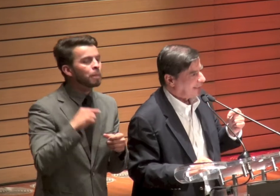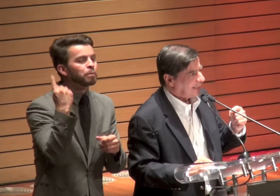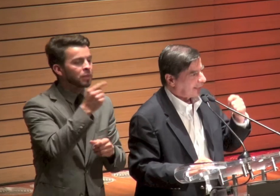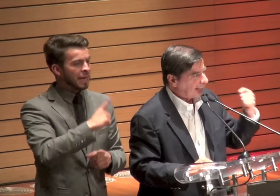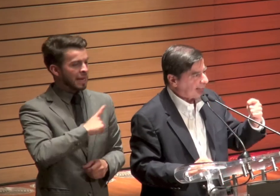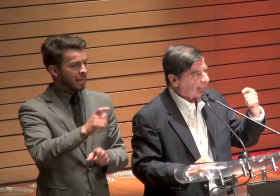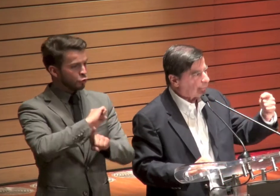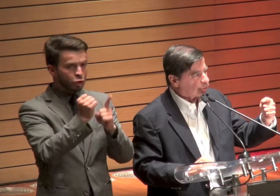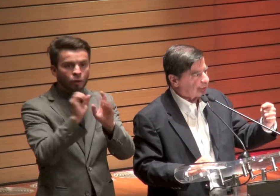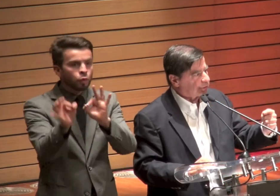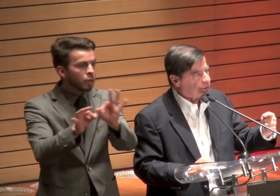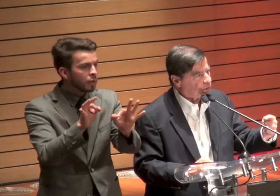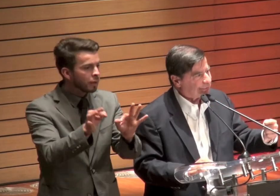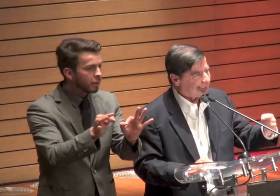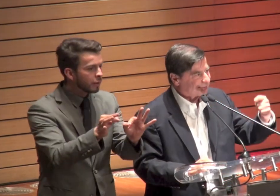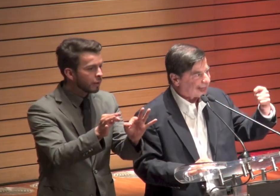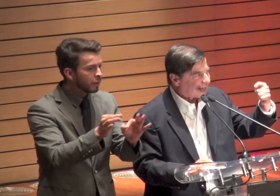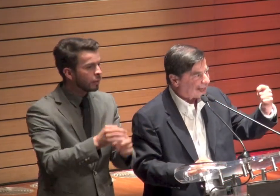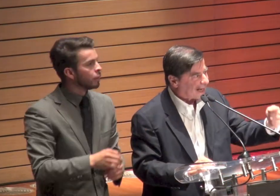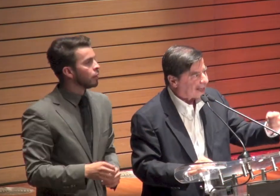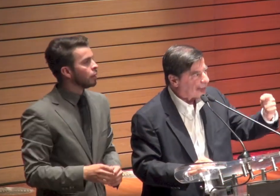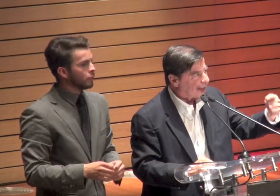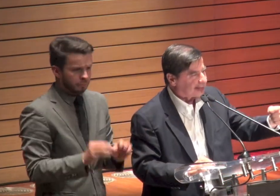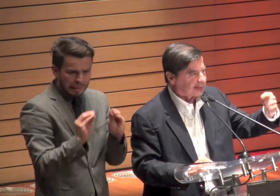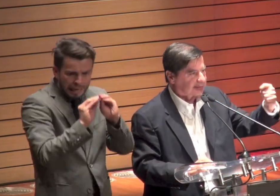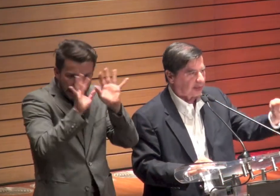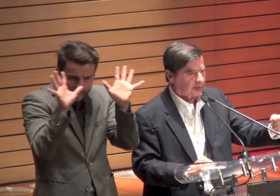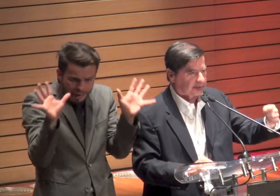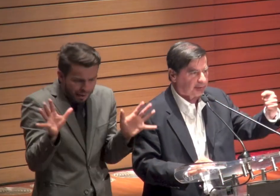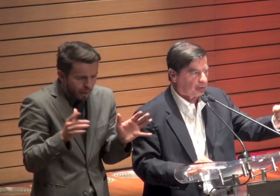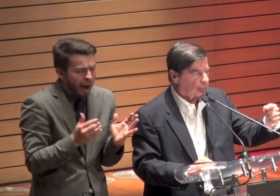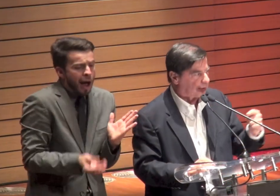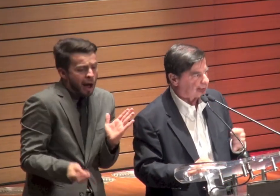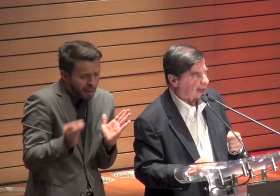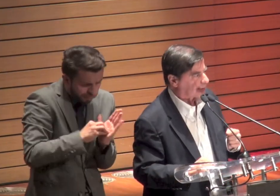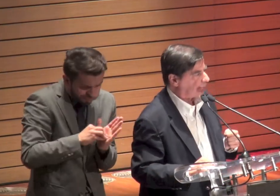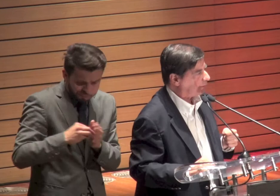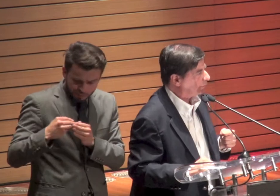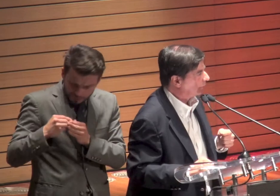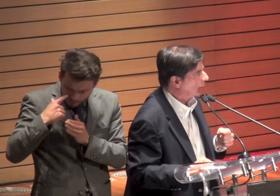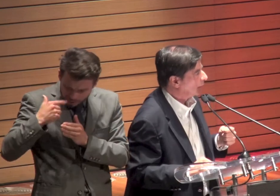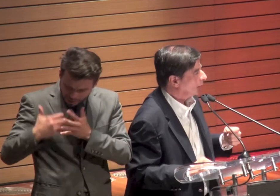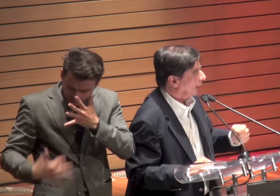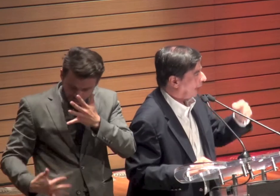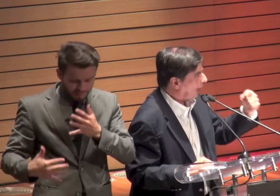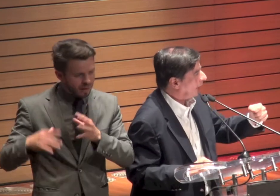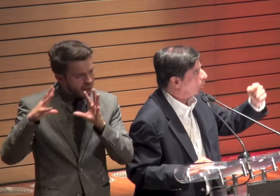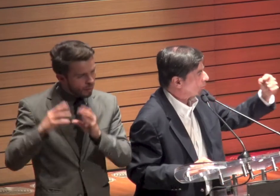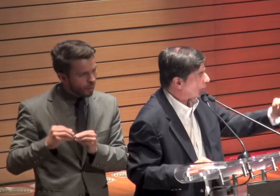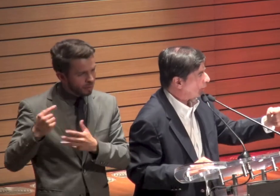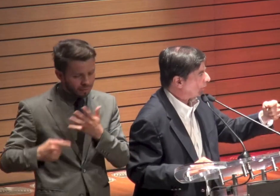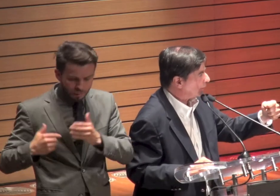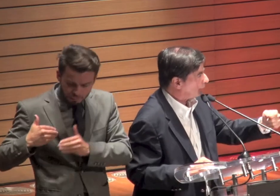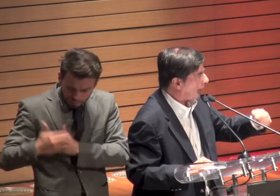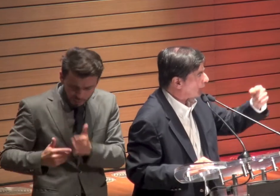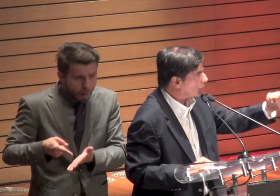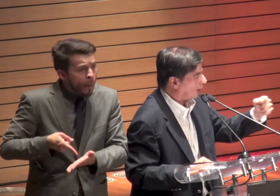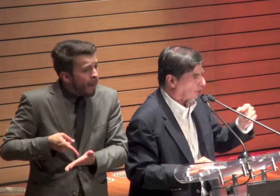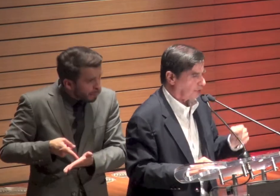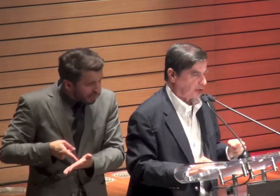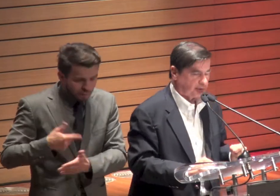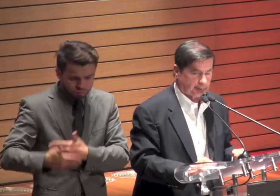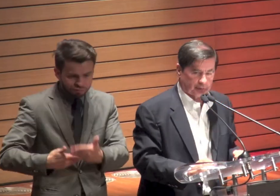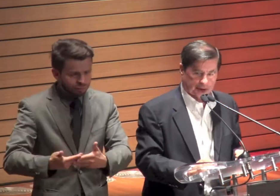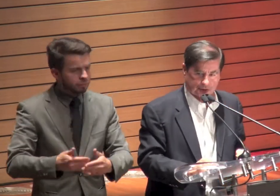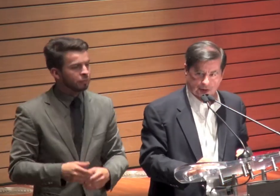sociales, que esa protección está claramente establecido cuál es el camino en los acuerdos de paz